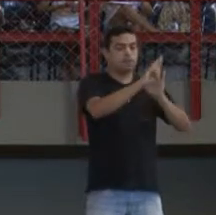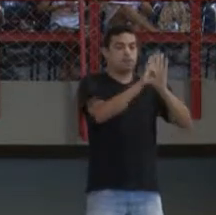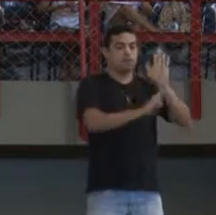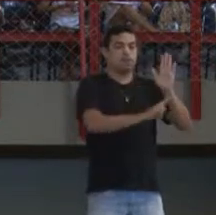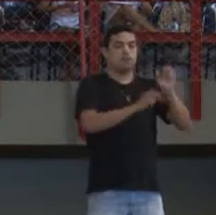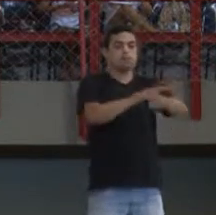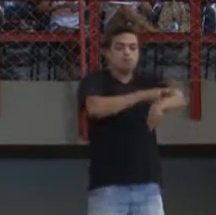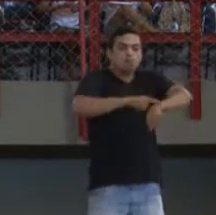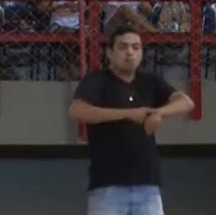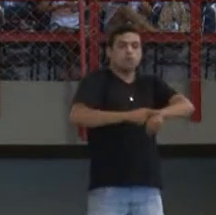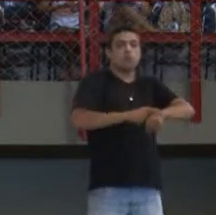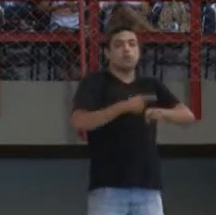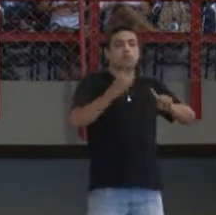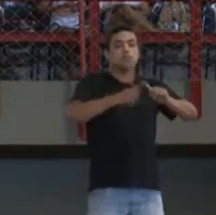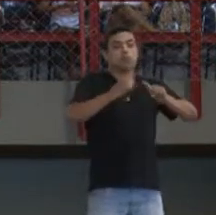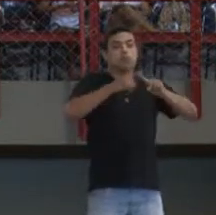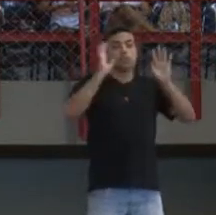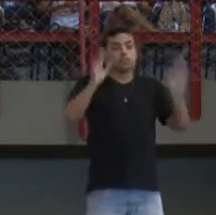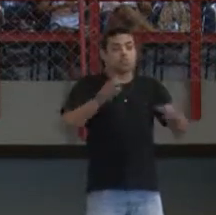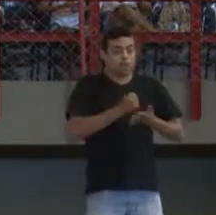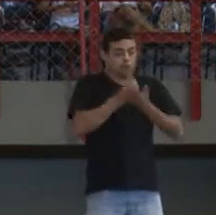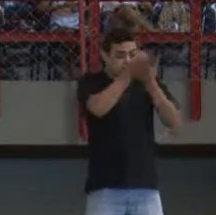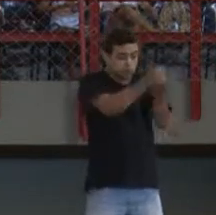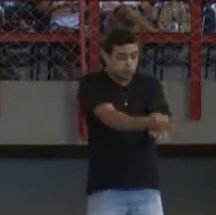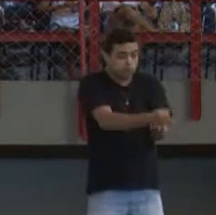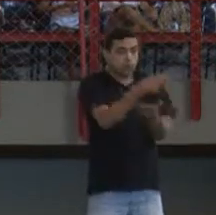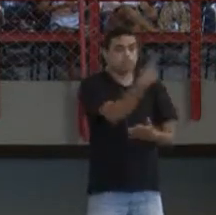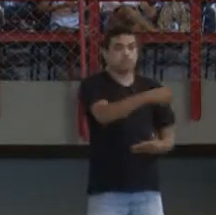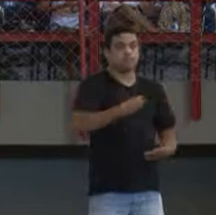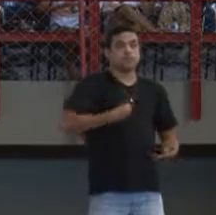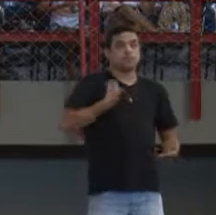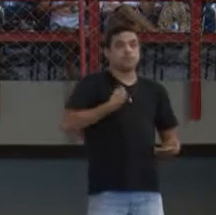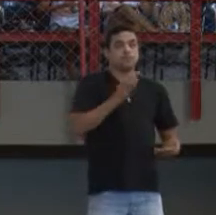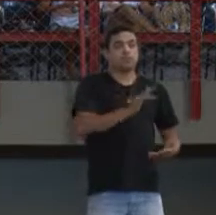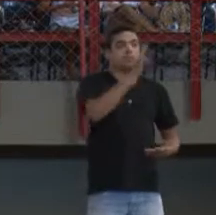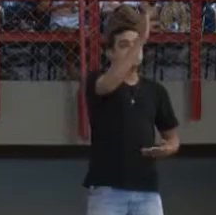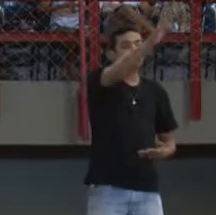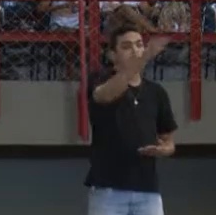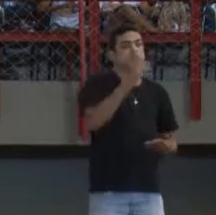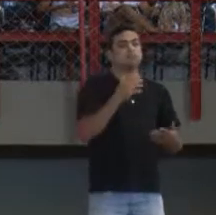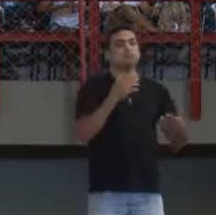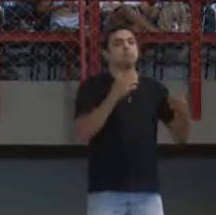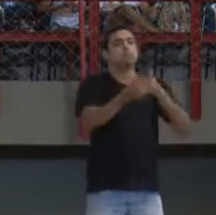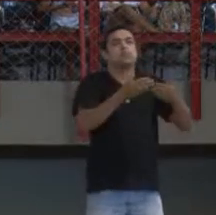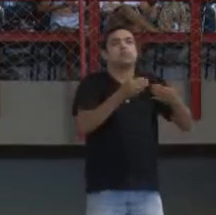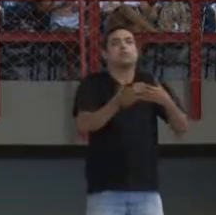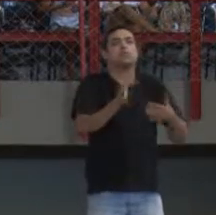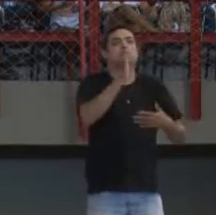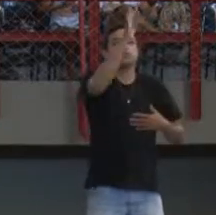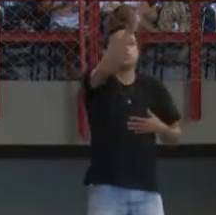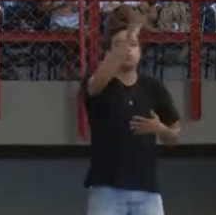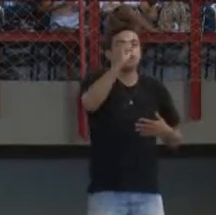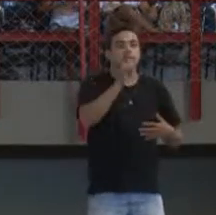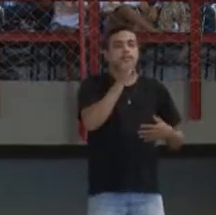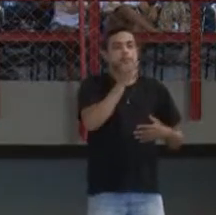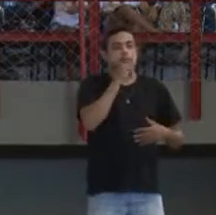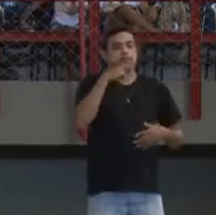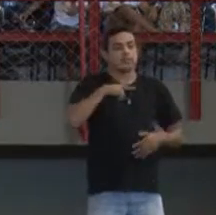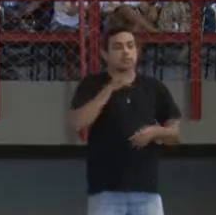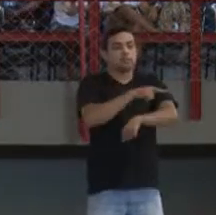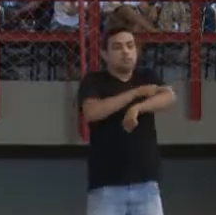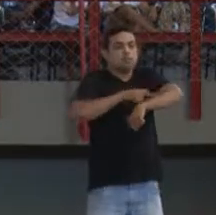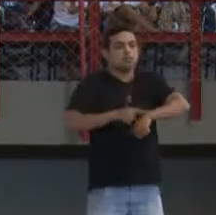disciplina. Se tem uma coisa que vai ajudar você na sua vida, independente de qual carreira você vai seguir, é você ter